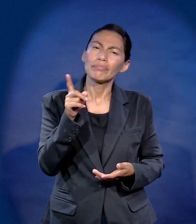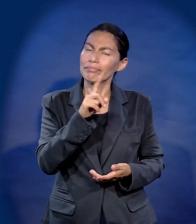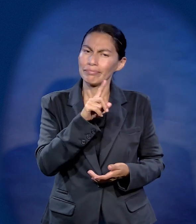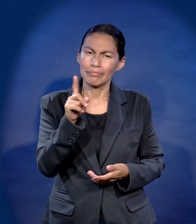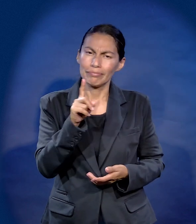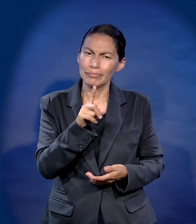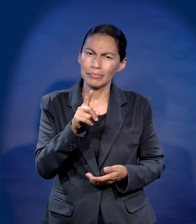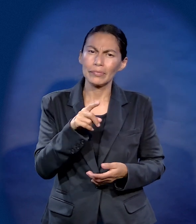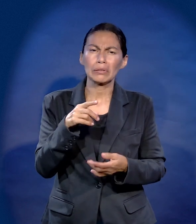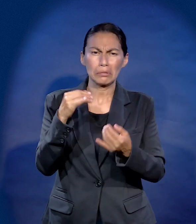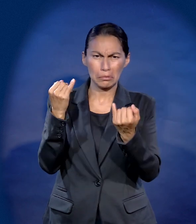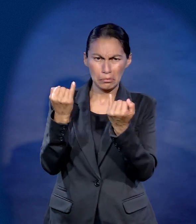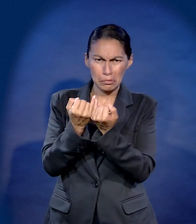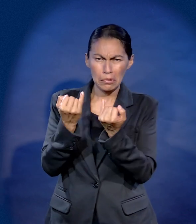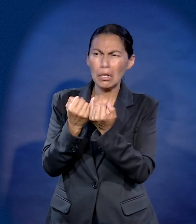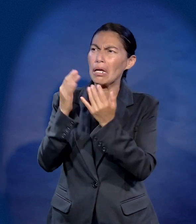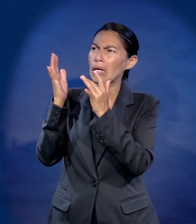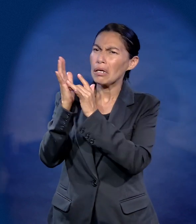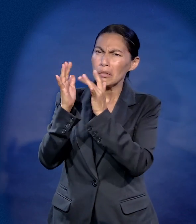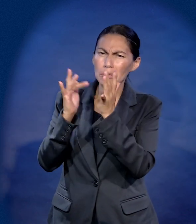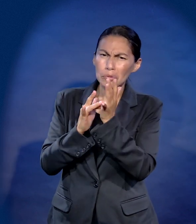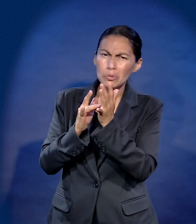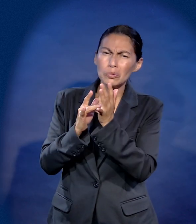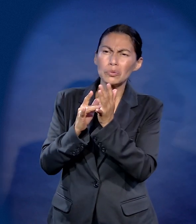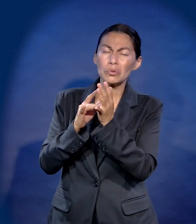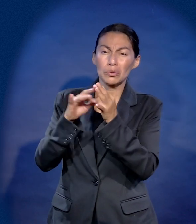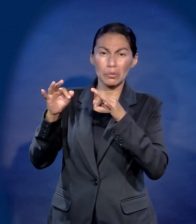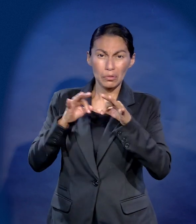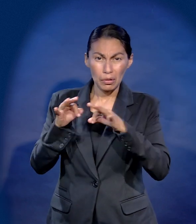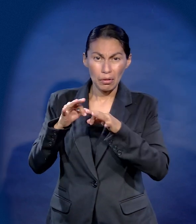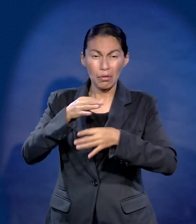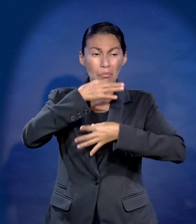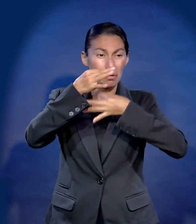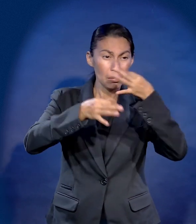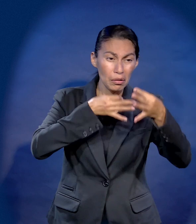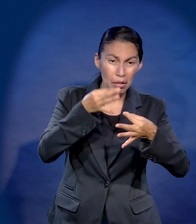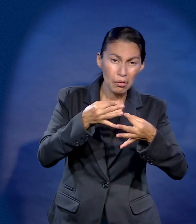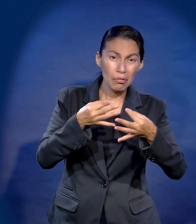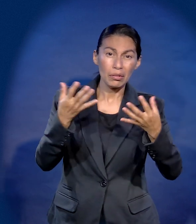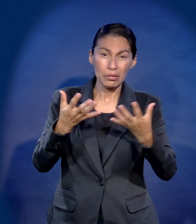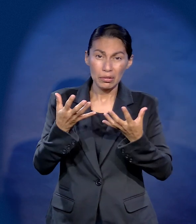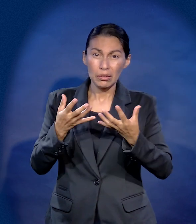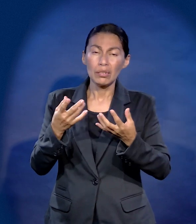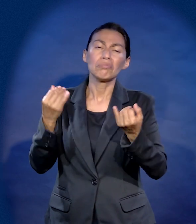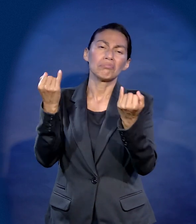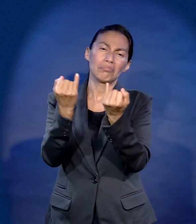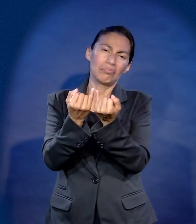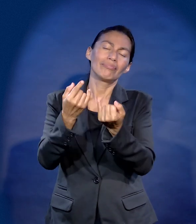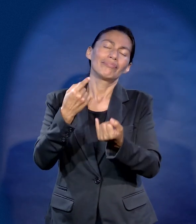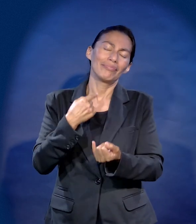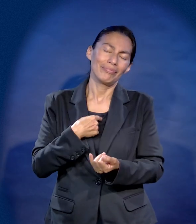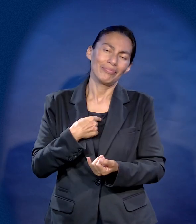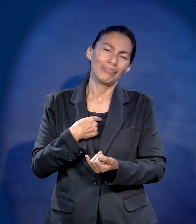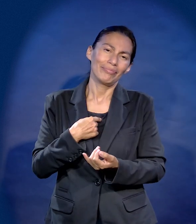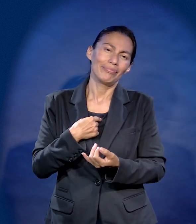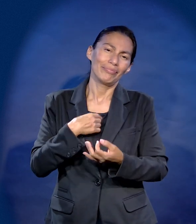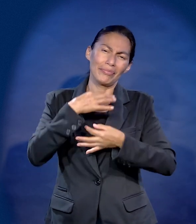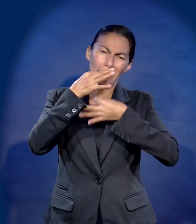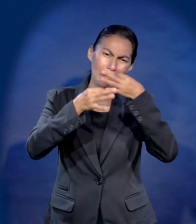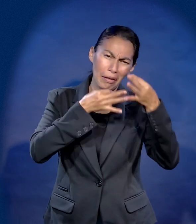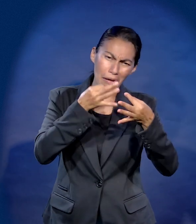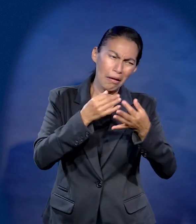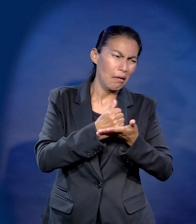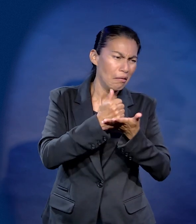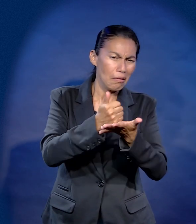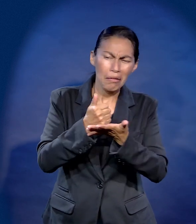sino que realmente viva lo que Jesús vivió y se mueva por lo que Jesús se movió. Y eso